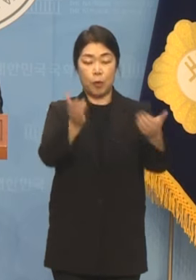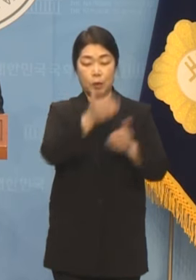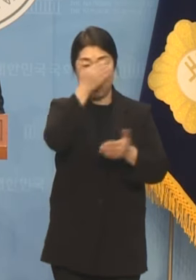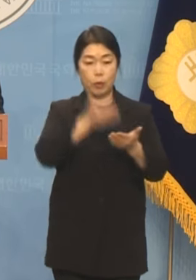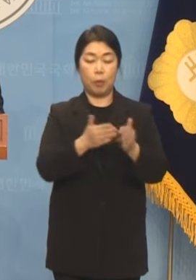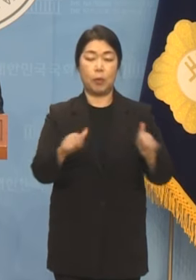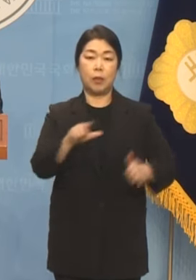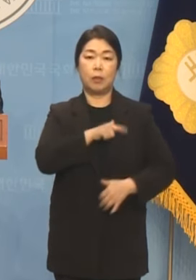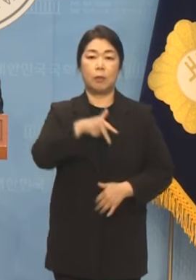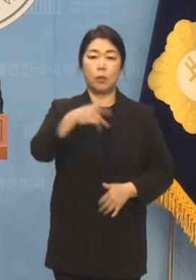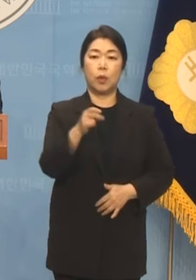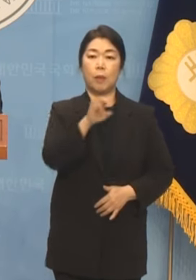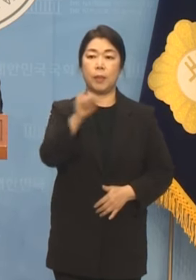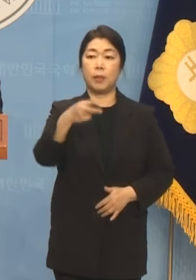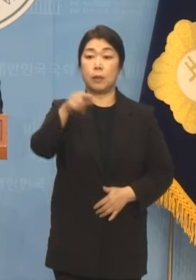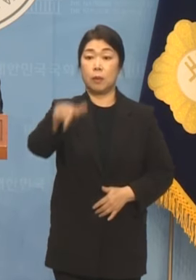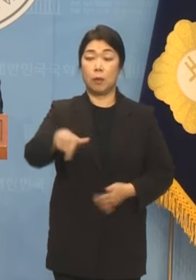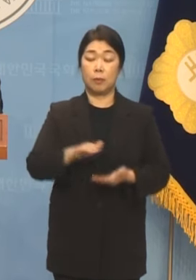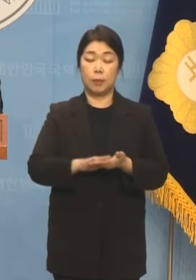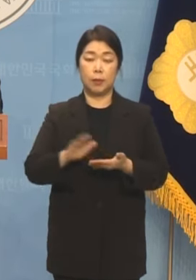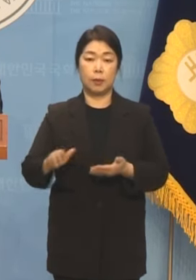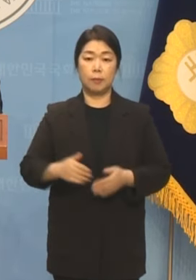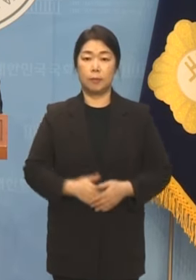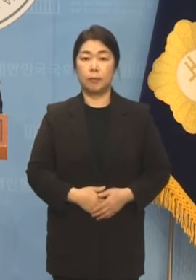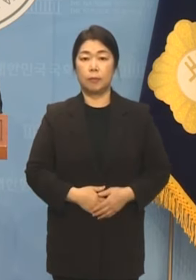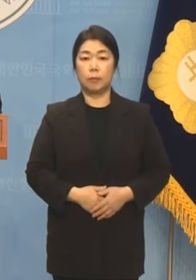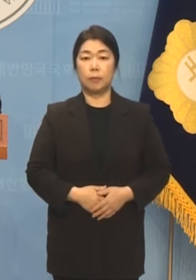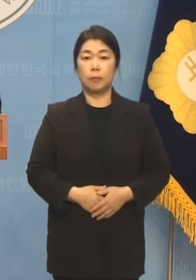Thank you.